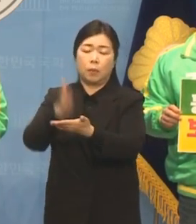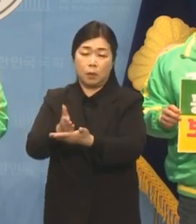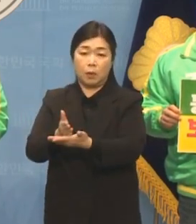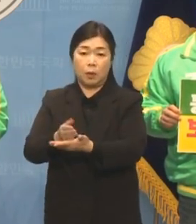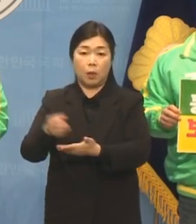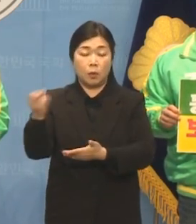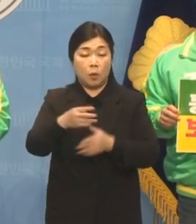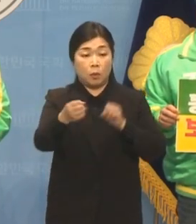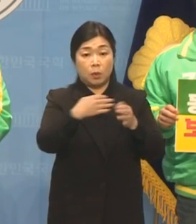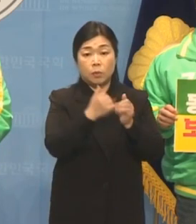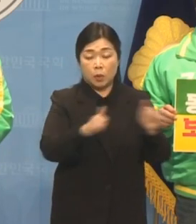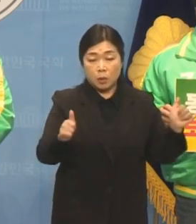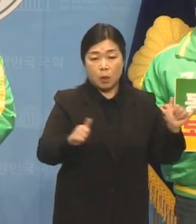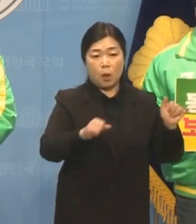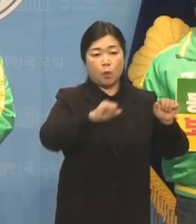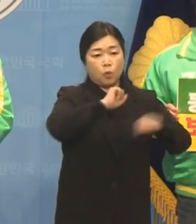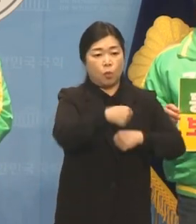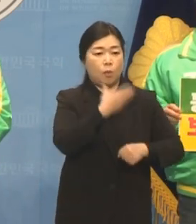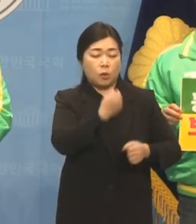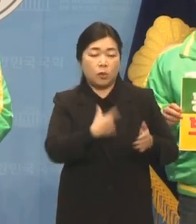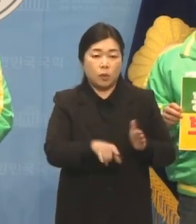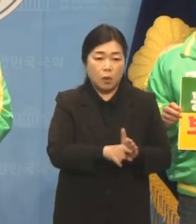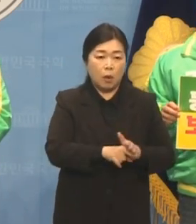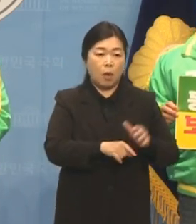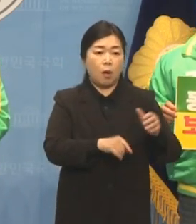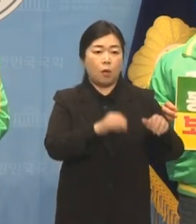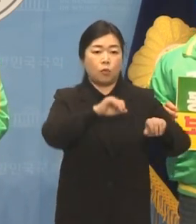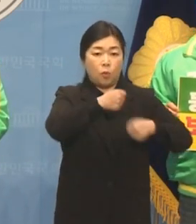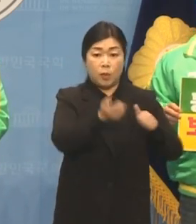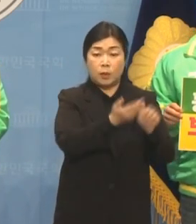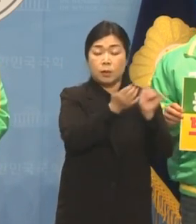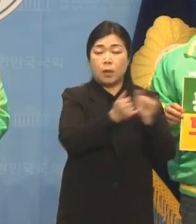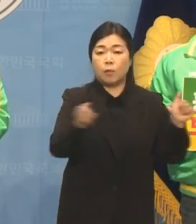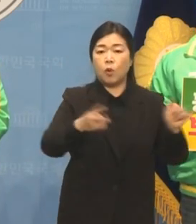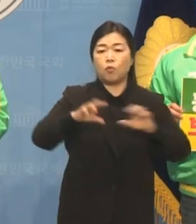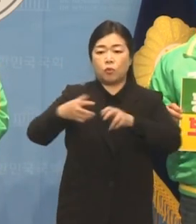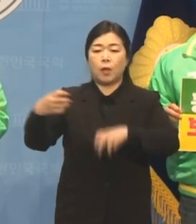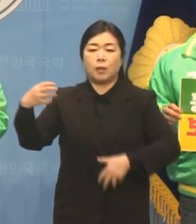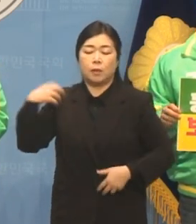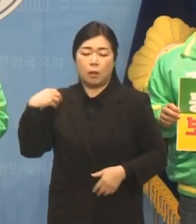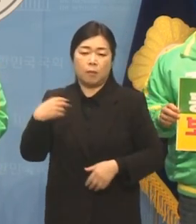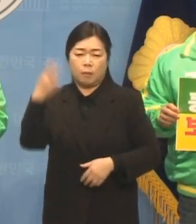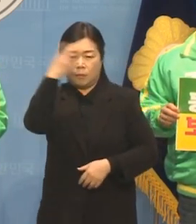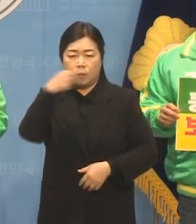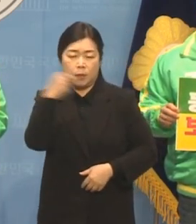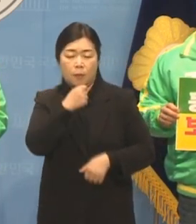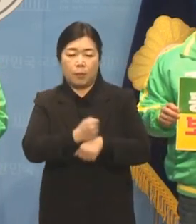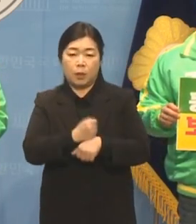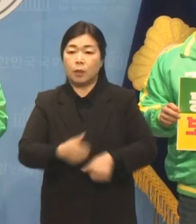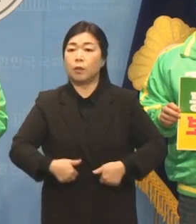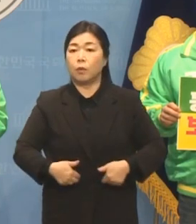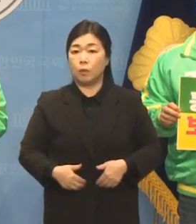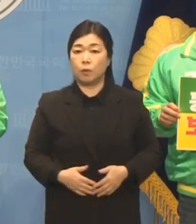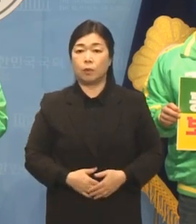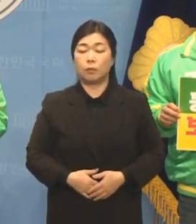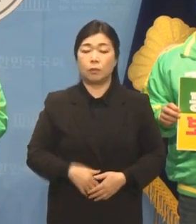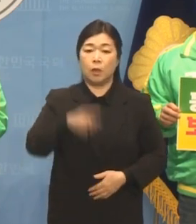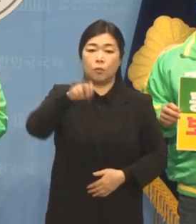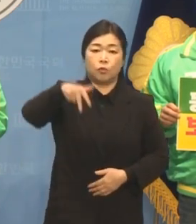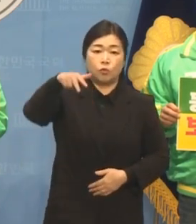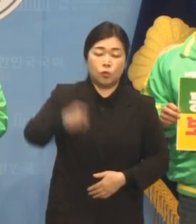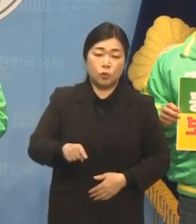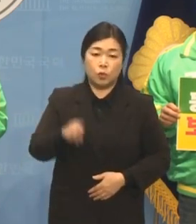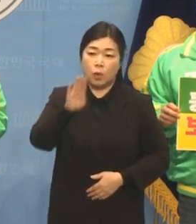위해 주최자와 국가가 조치를 취해야 한다고 답했습니다. 우리는 무주 반딧불 축제나 군산과